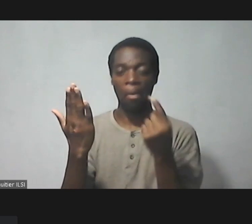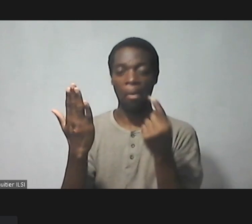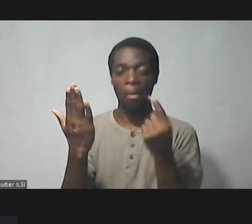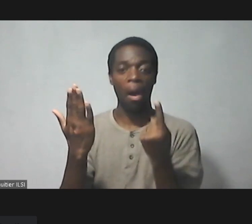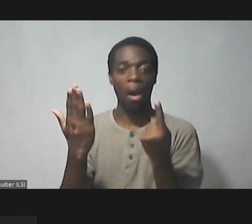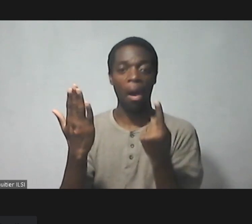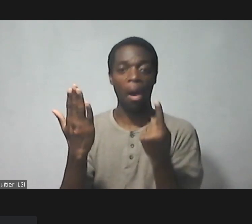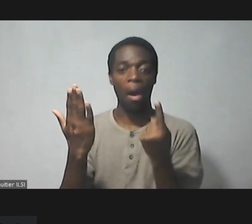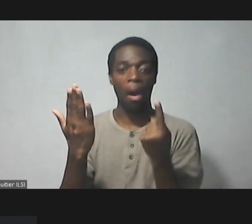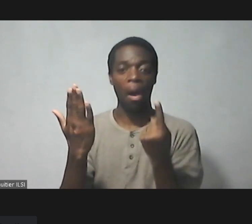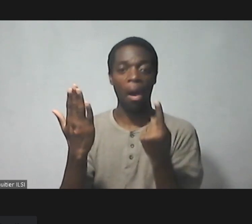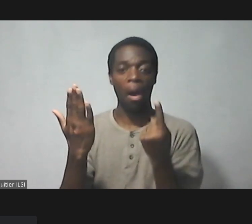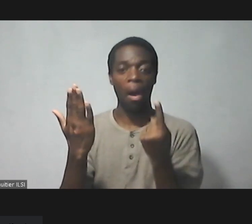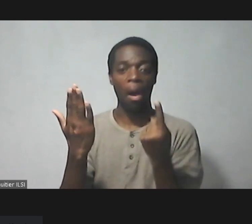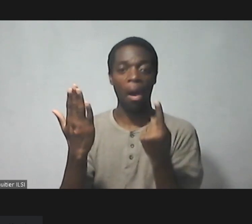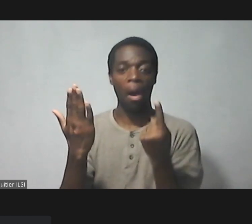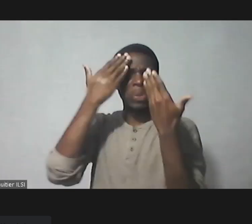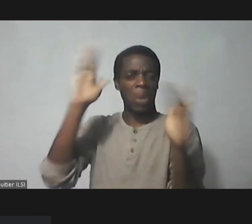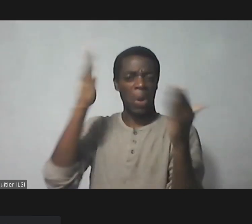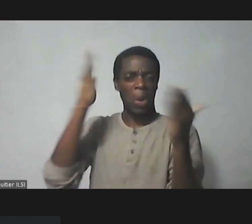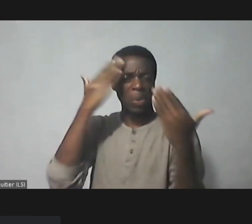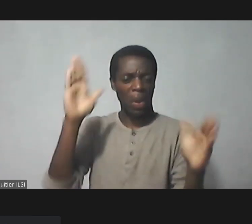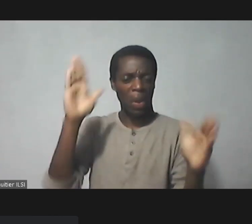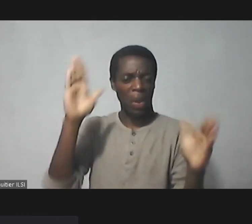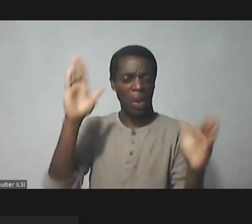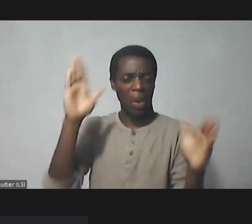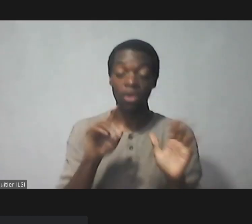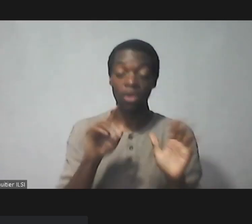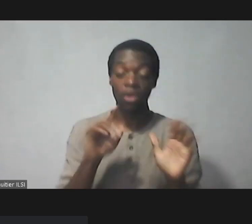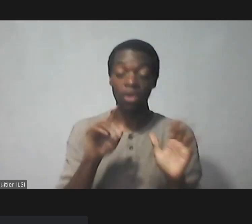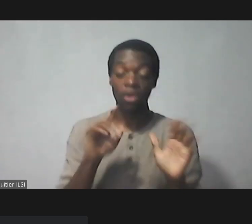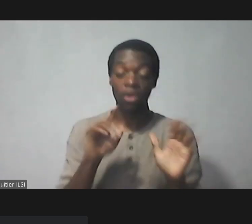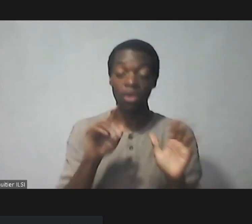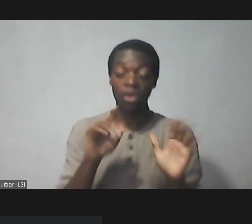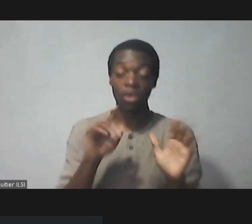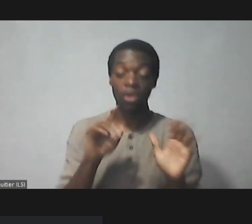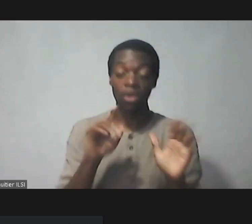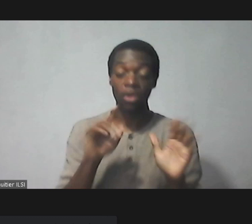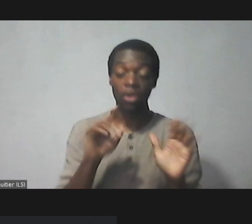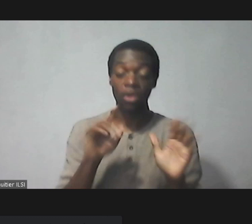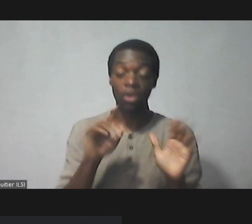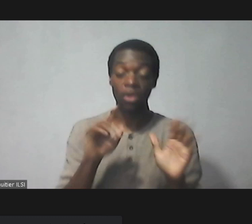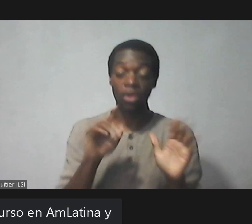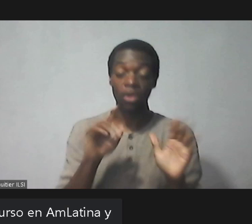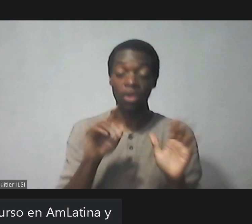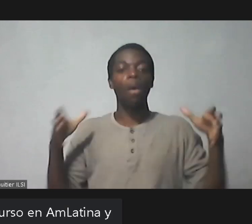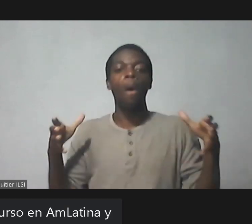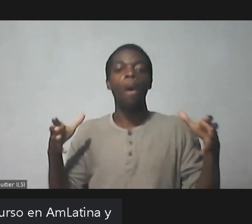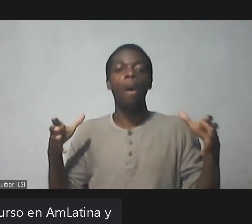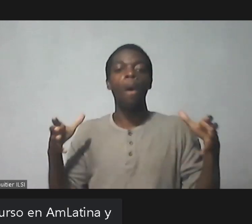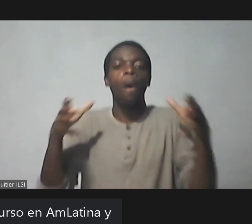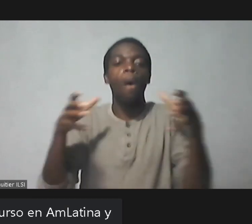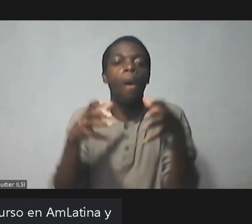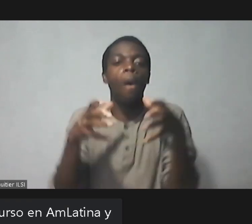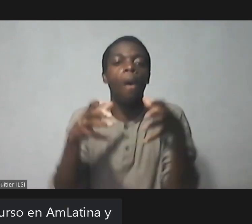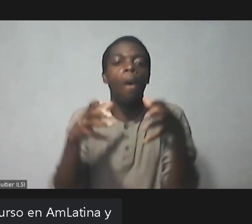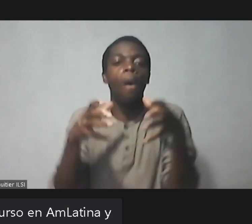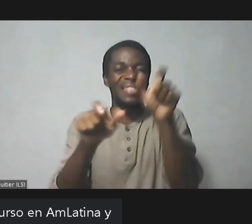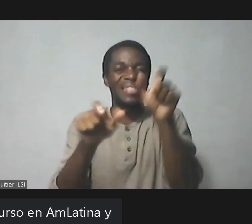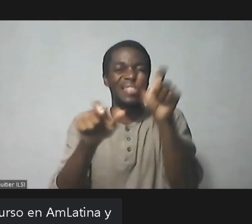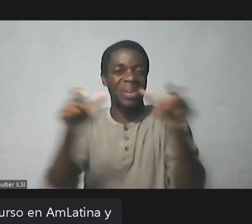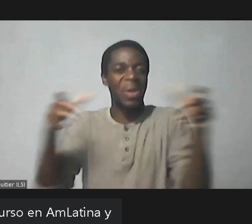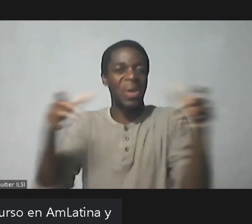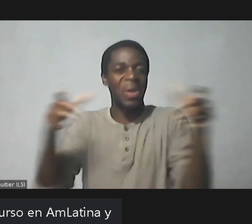que se ha formado por ese taller del grupo de Washington y que también podríamos, con el apoyo de ellos, hacer este taller o un